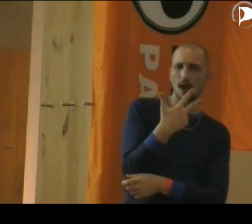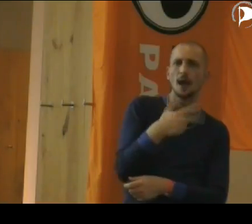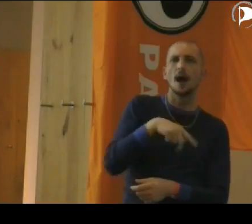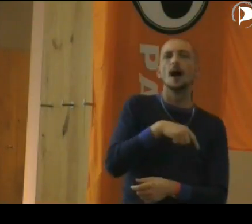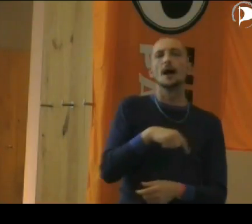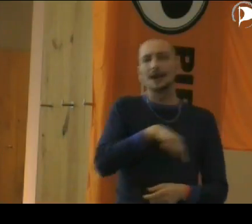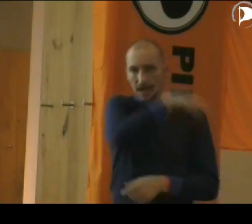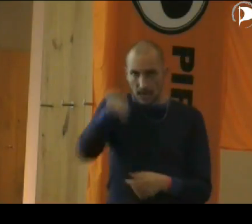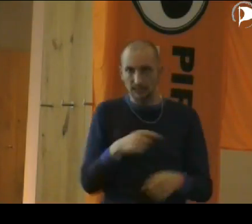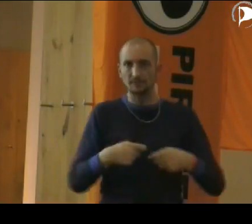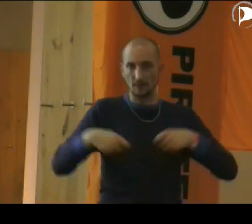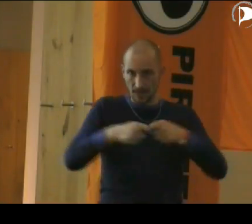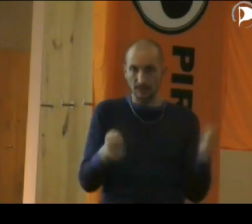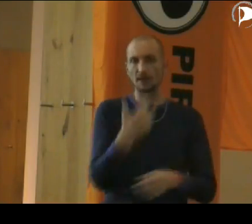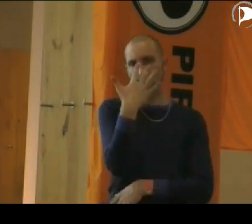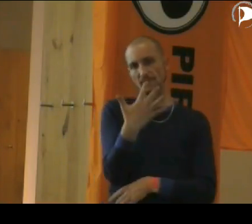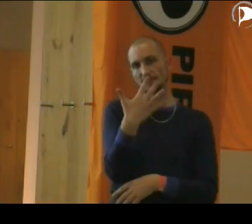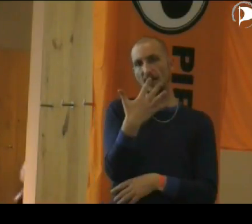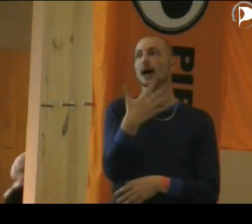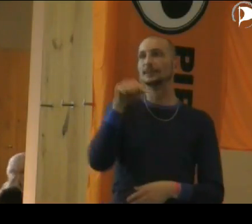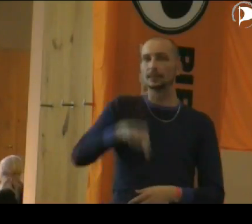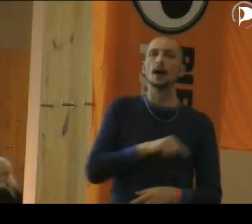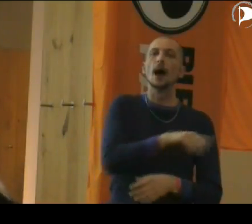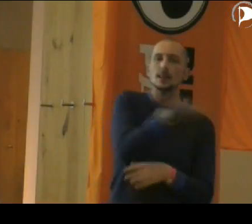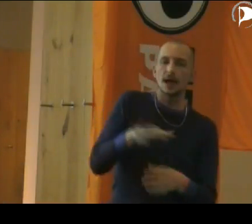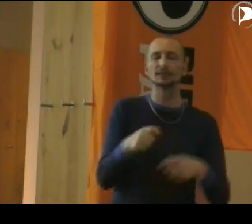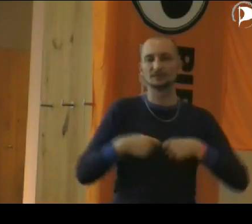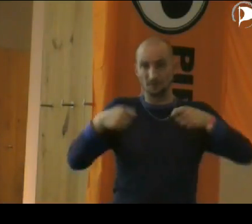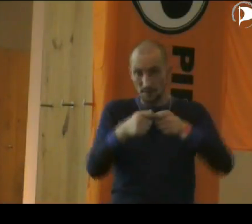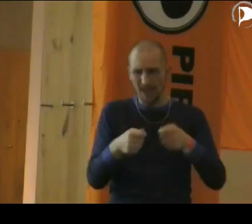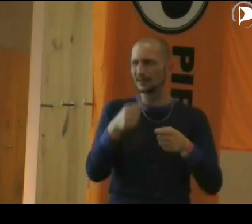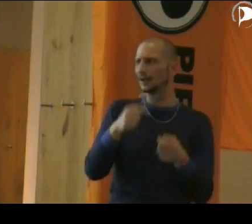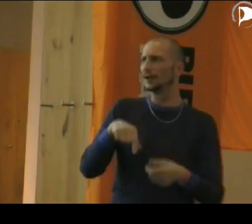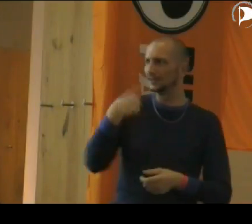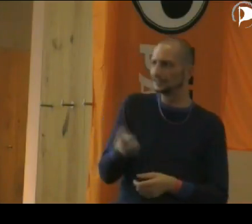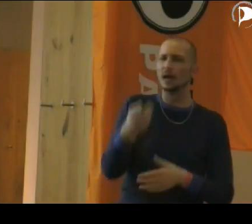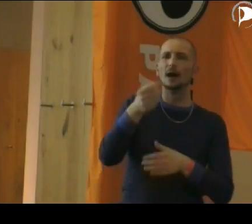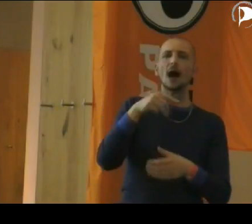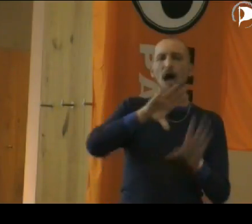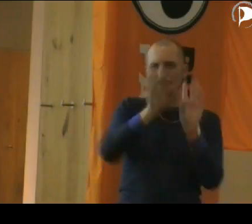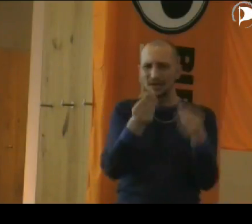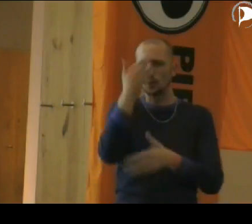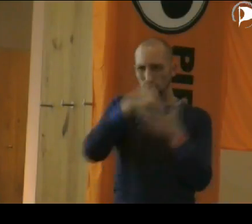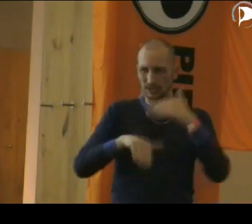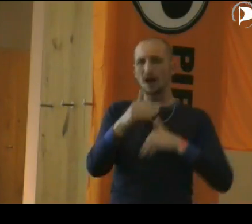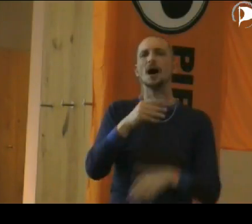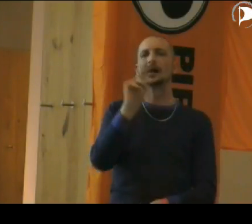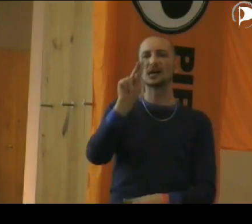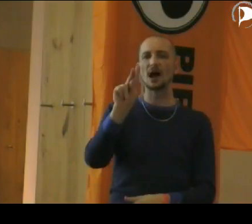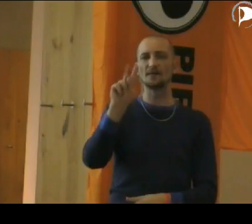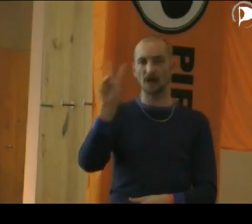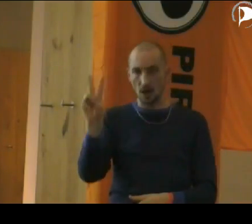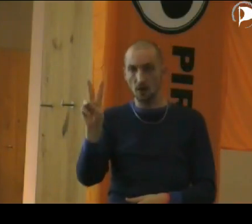landesvorstand lösung das was ich mir darunter vorstellen alles unter karthaus macht eigentlich keinen sinn und sollten wir eigentlich gar nicht am anfang